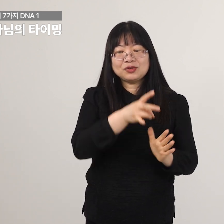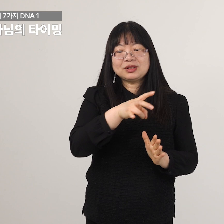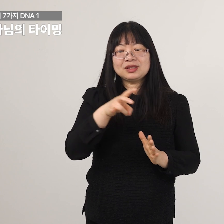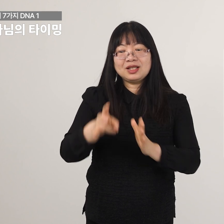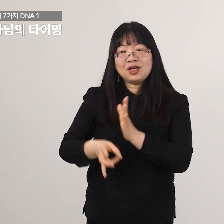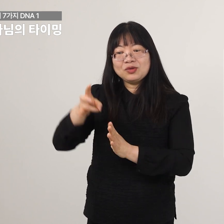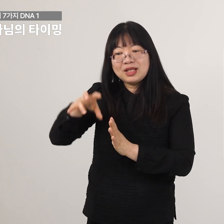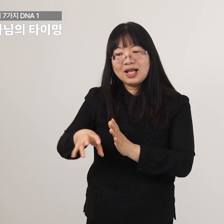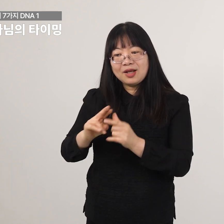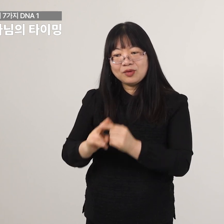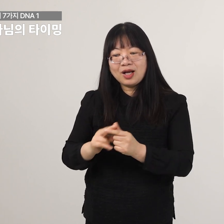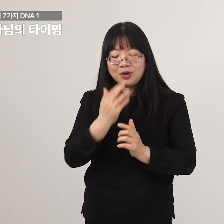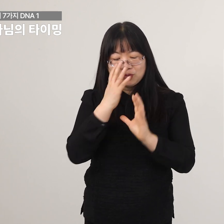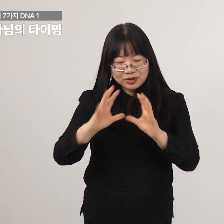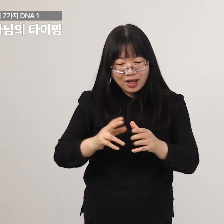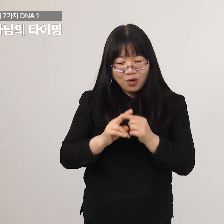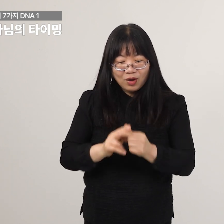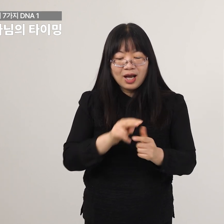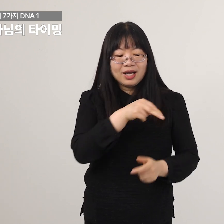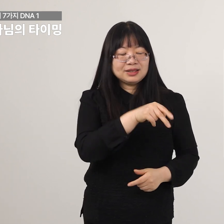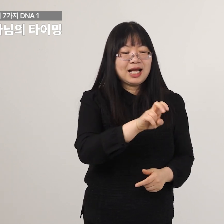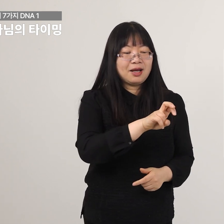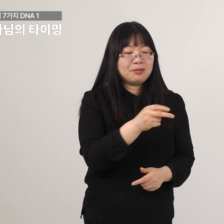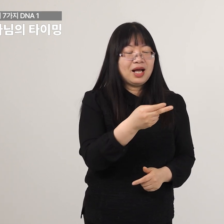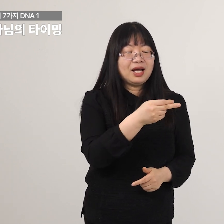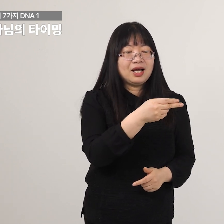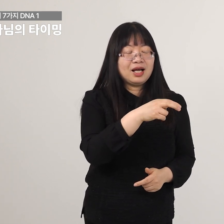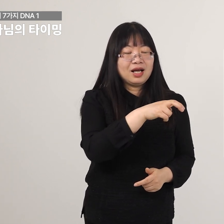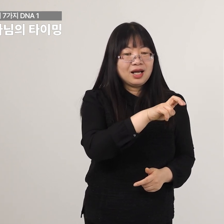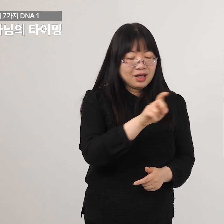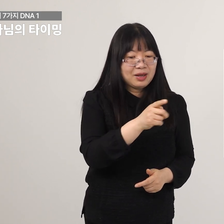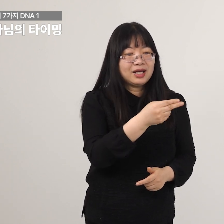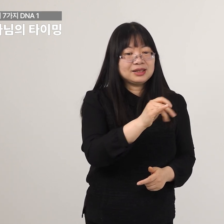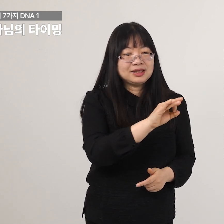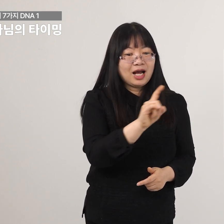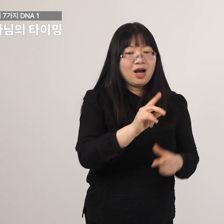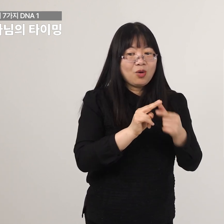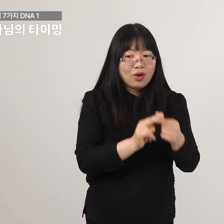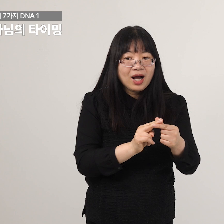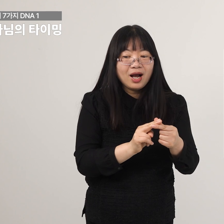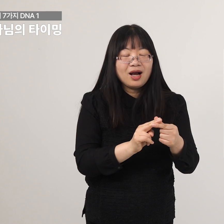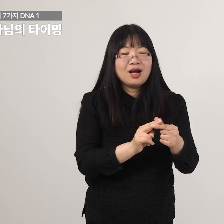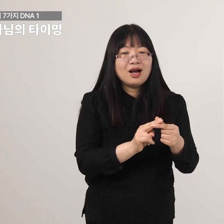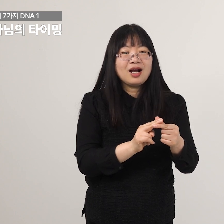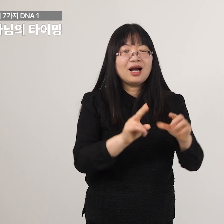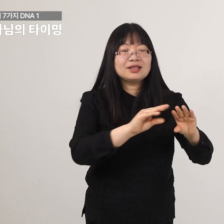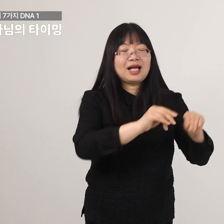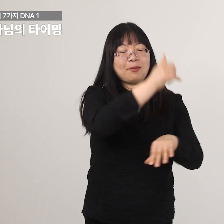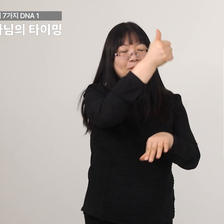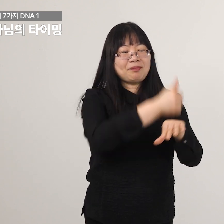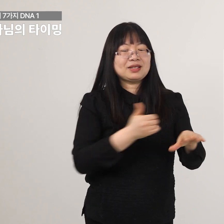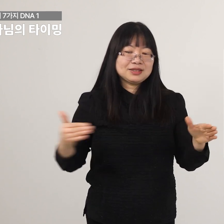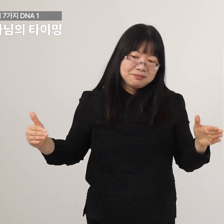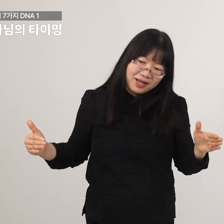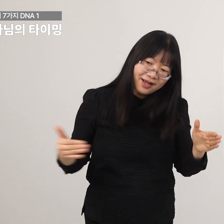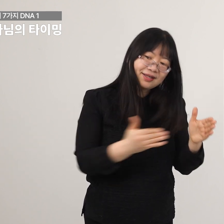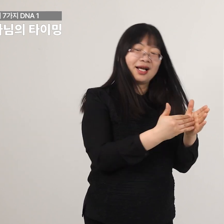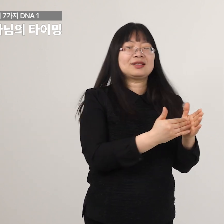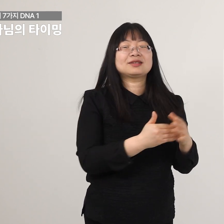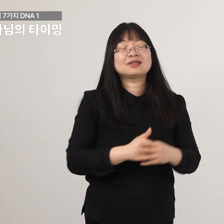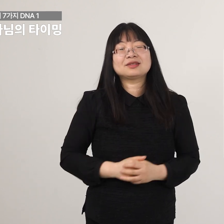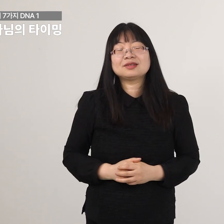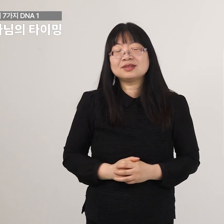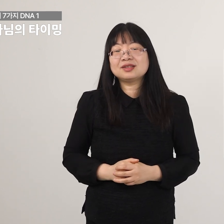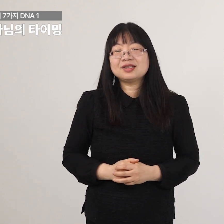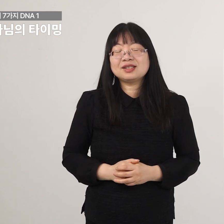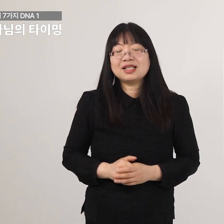예루살렘과 유대와 사마리아와 여기서 멈춘 게 아니라 어디까지? 땅끝까지.